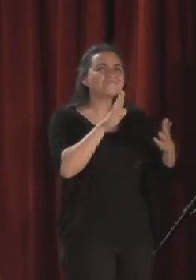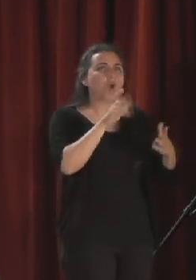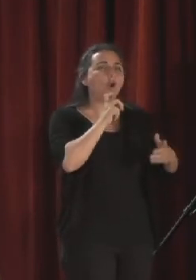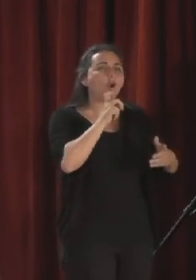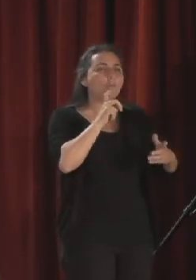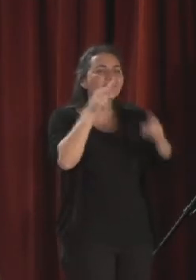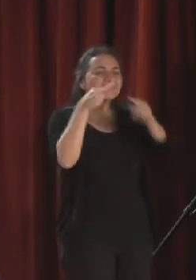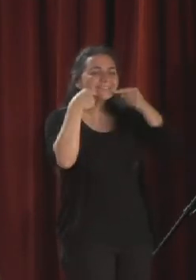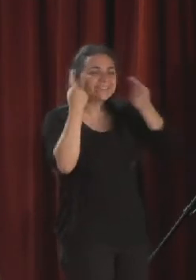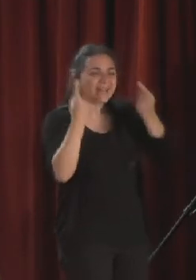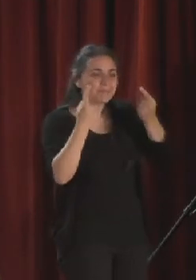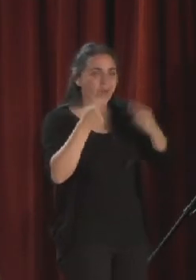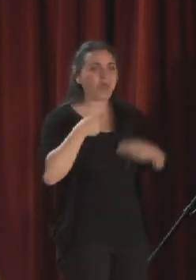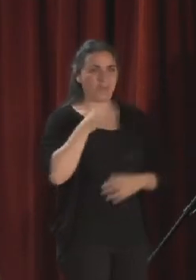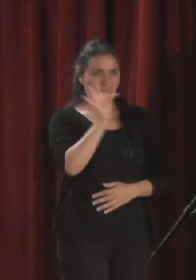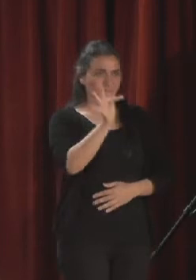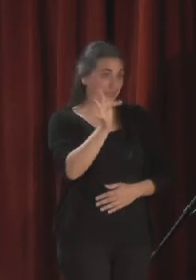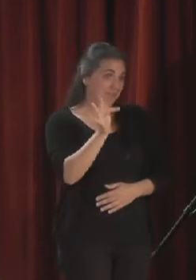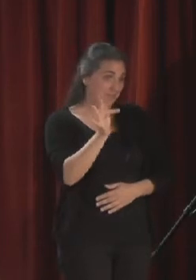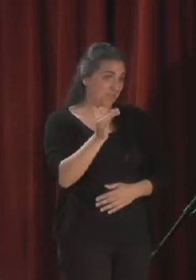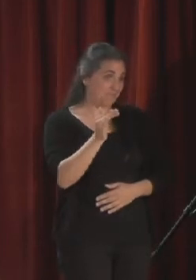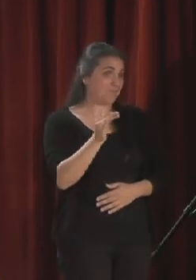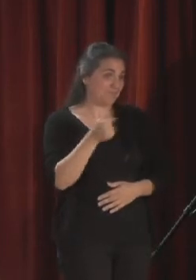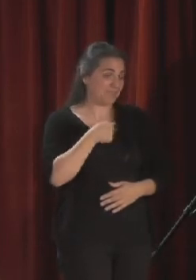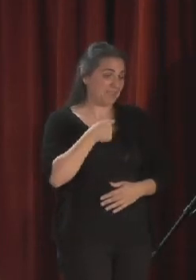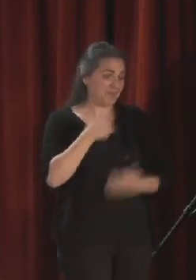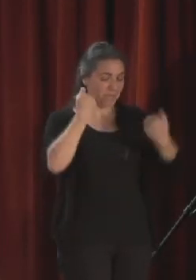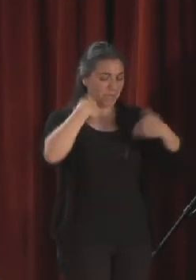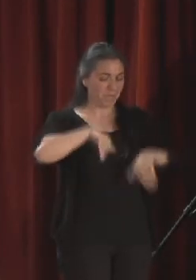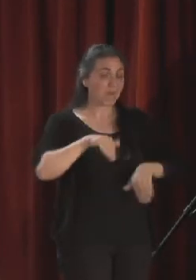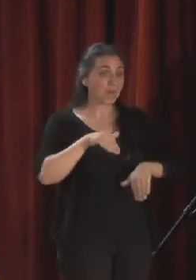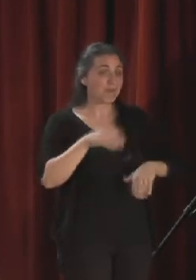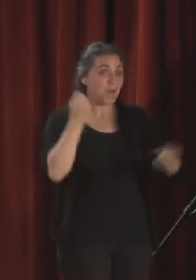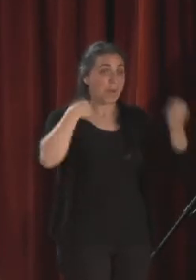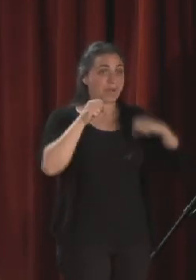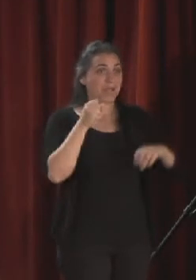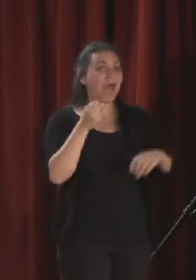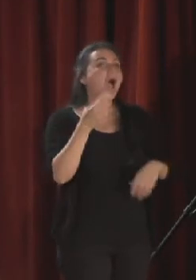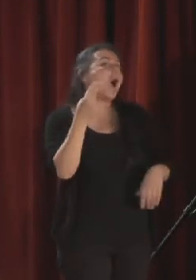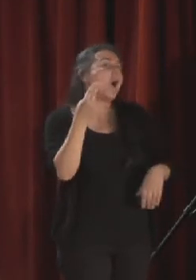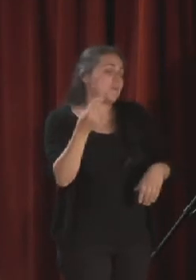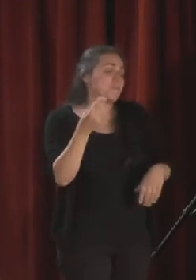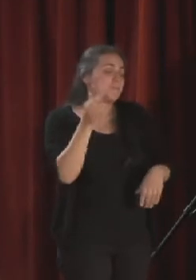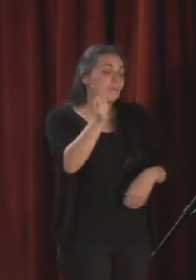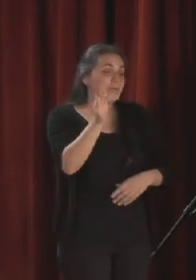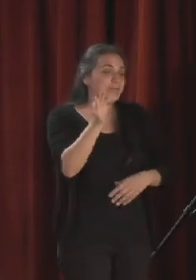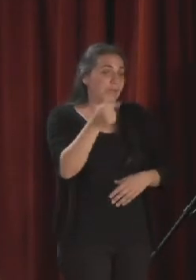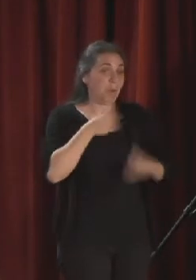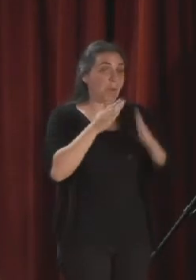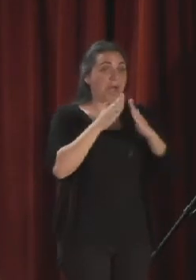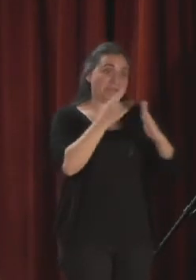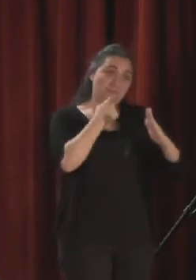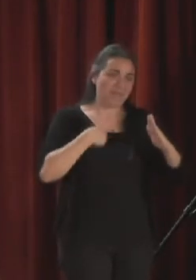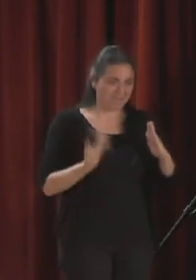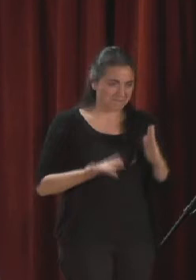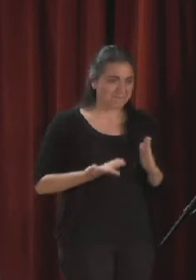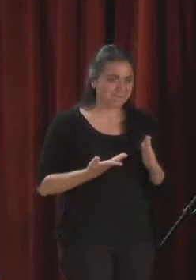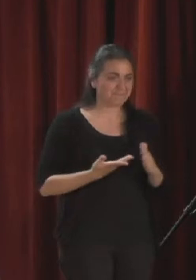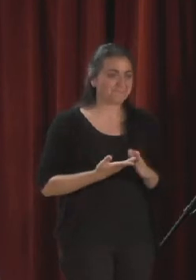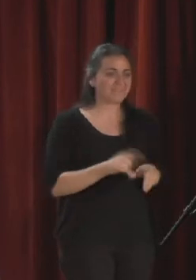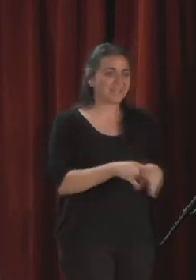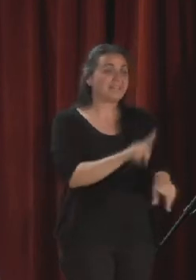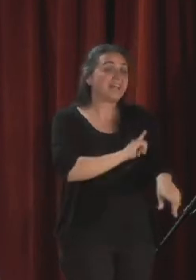Eu a veces peco de optimista, tamén vos lo teño que decir, a min na miña casa me dicen, bueno, Josito, tú pasaste un pouco. Pero non, eu